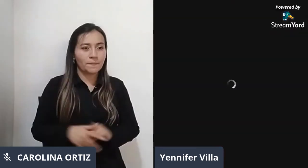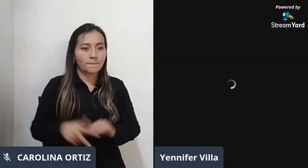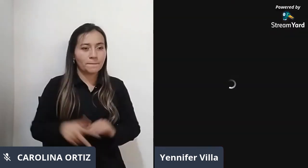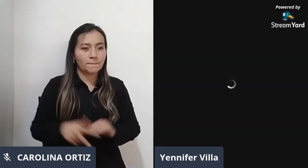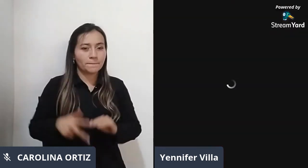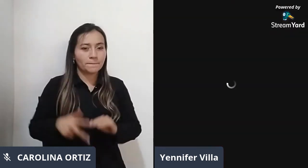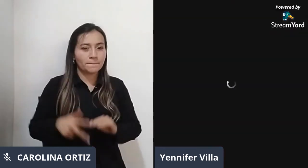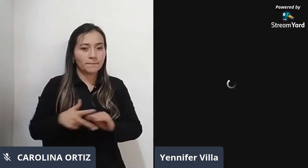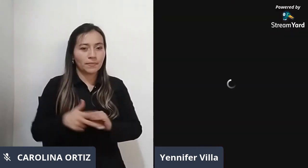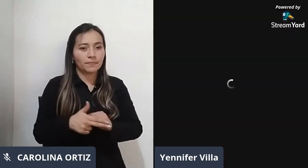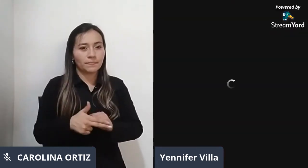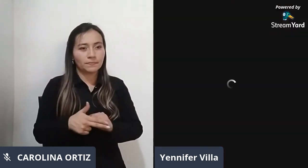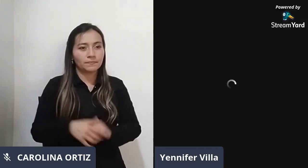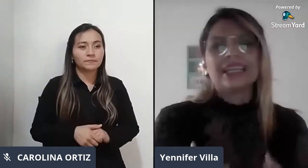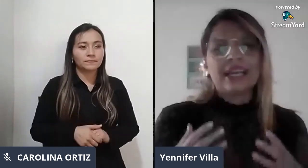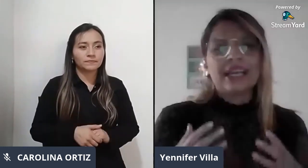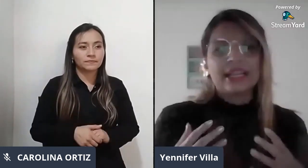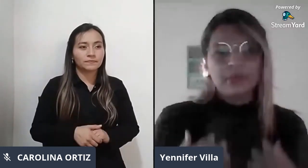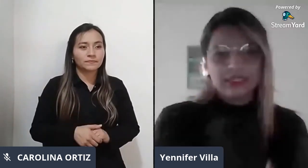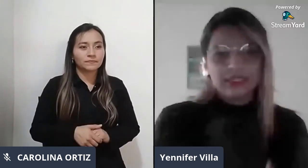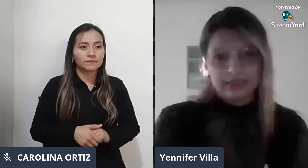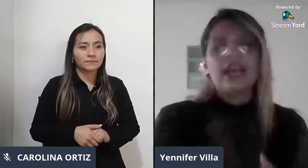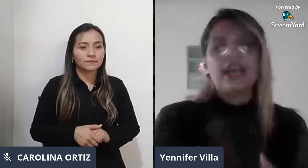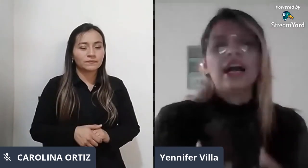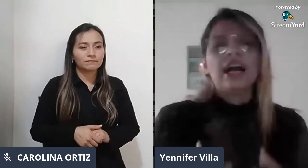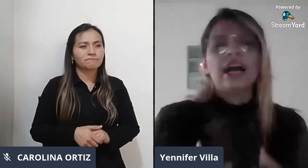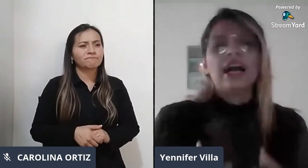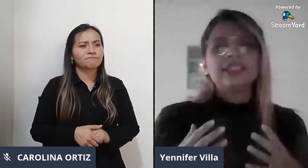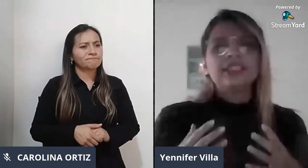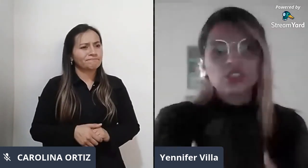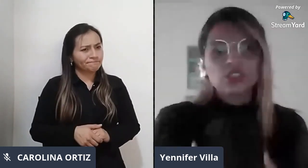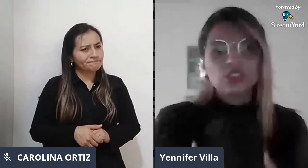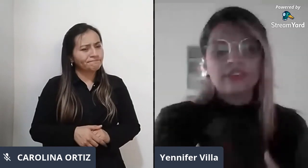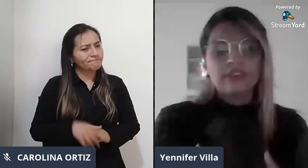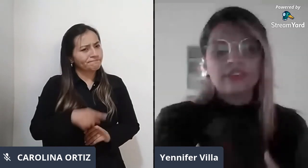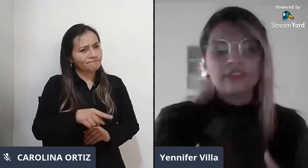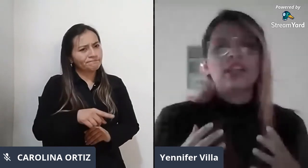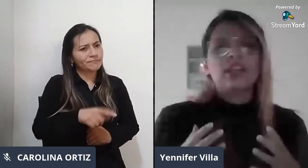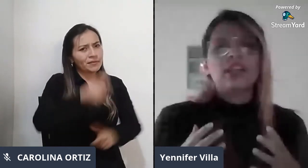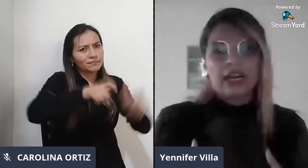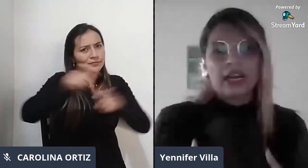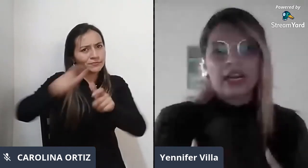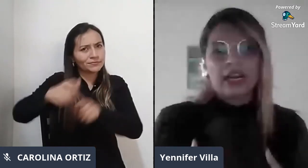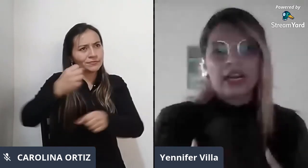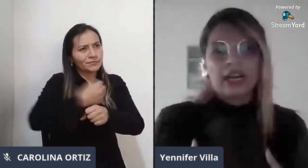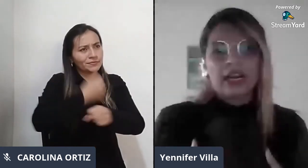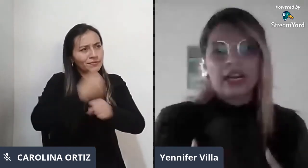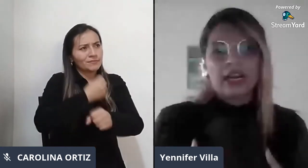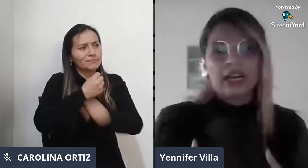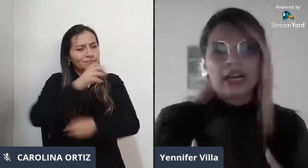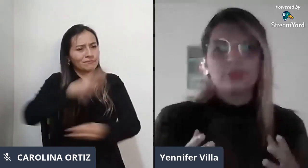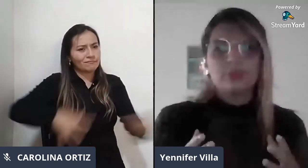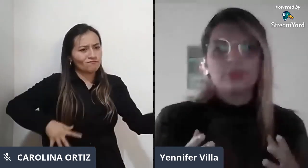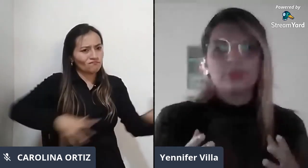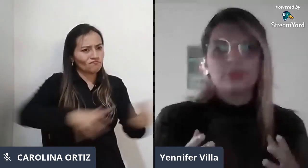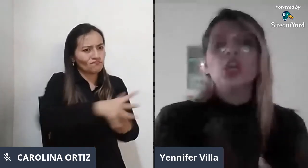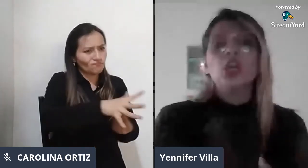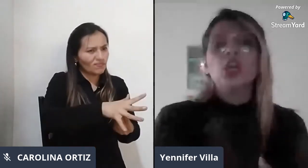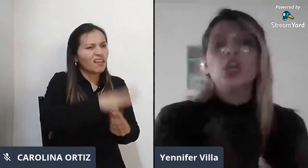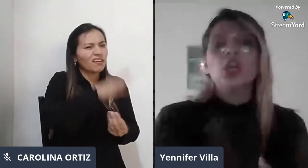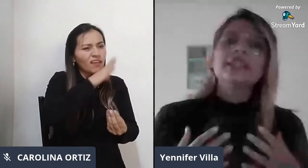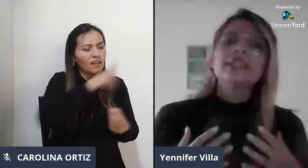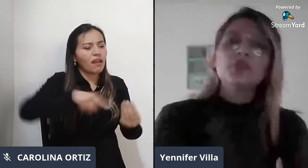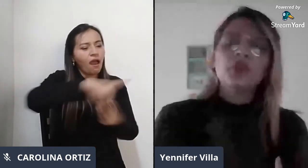Y ahora que estamos frente, hay una intención de afectar a los trabajadores y a las trabajadoras, en este caso a los maestros y